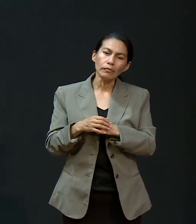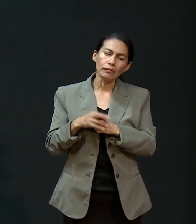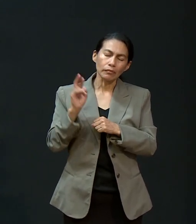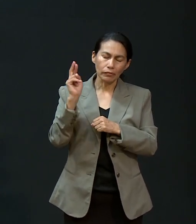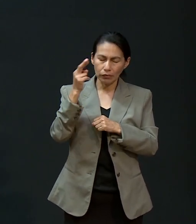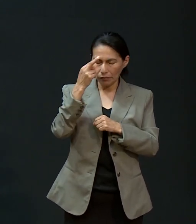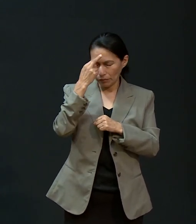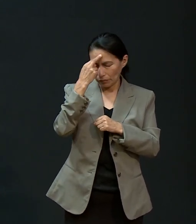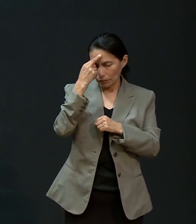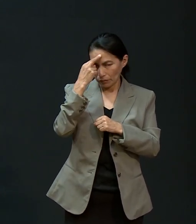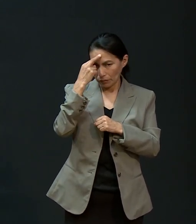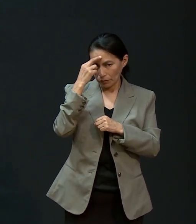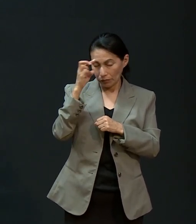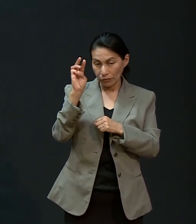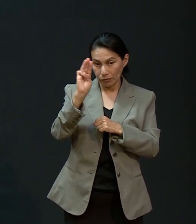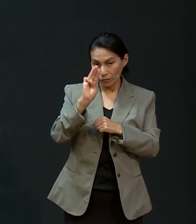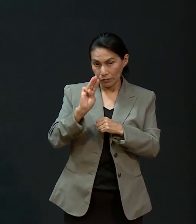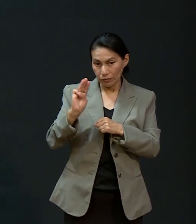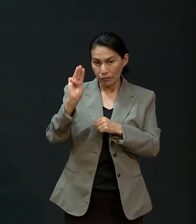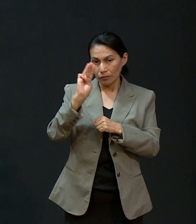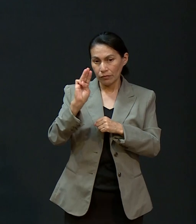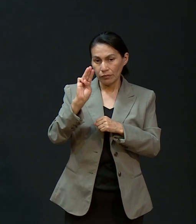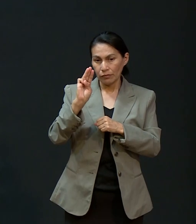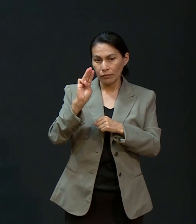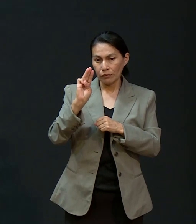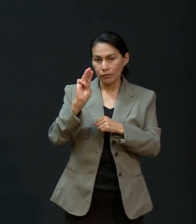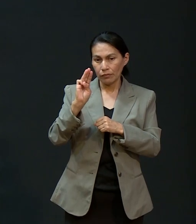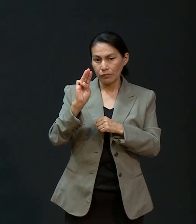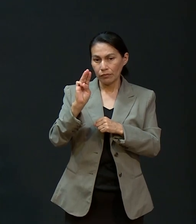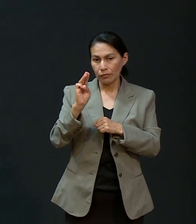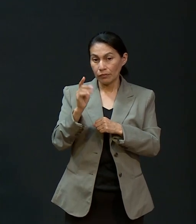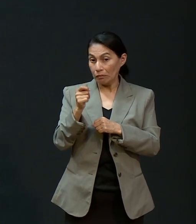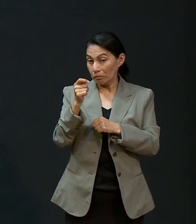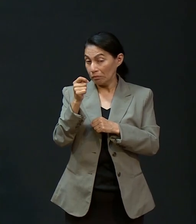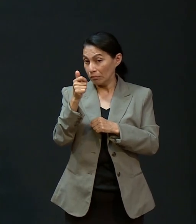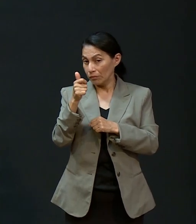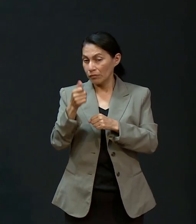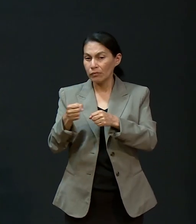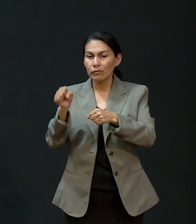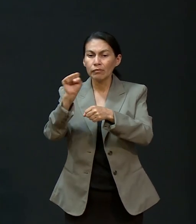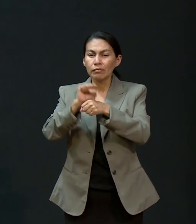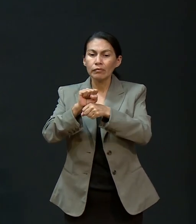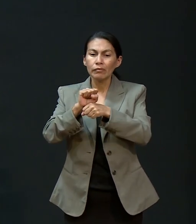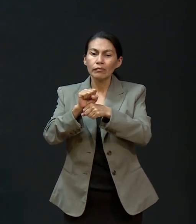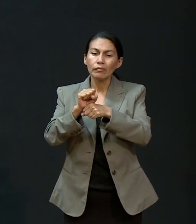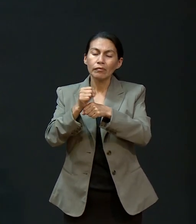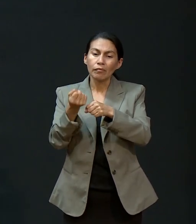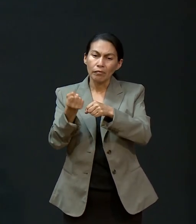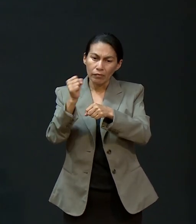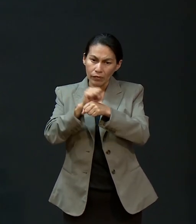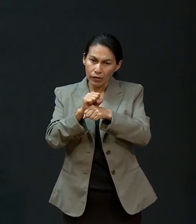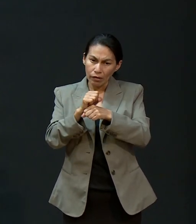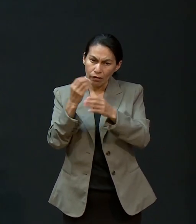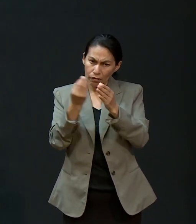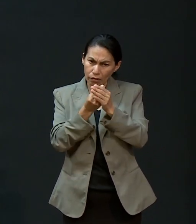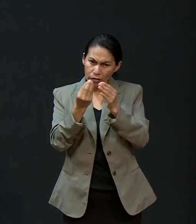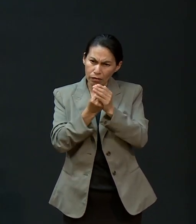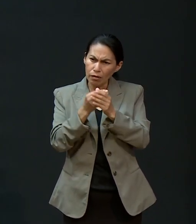me acuerdo que fue un miércoles de la primera semana de clases.